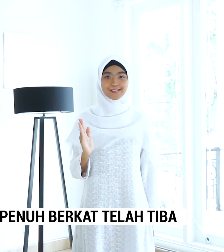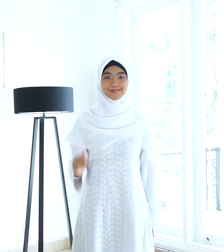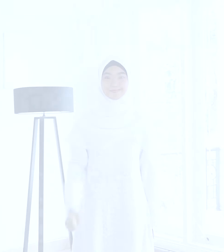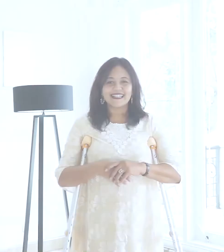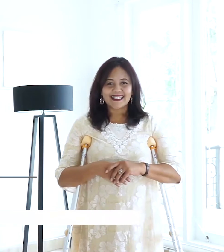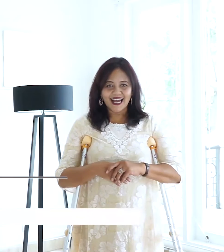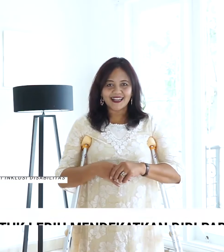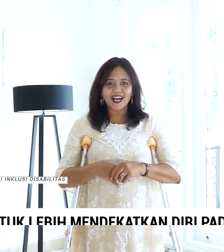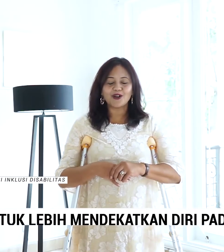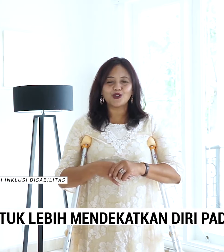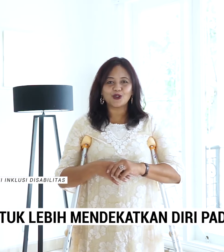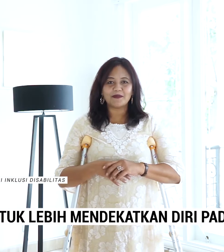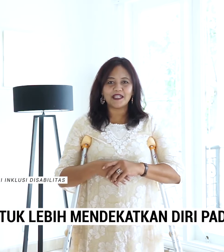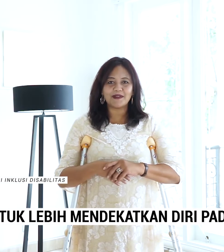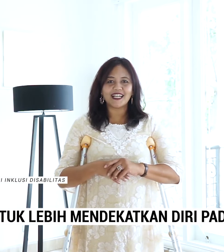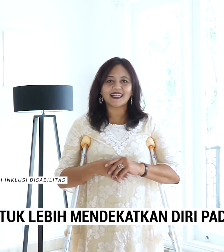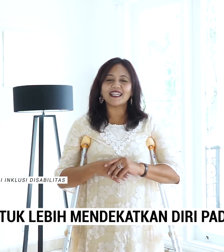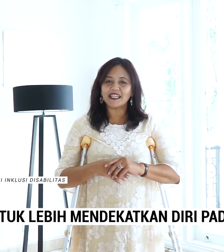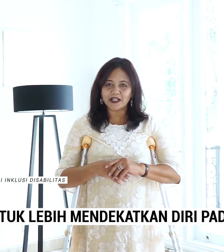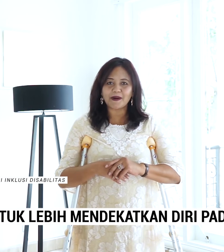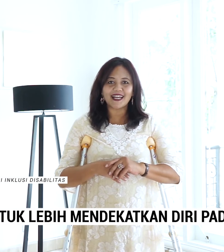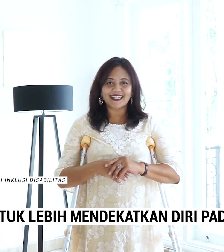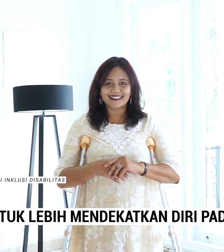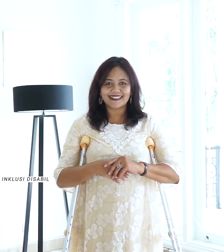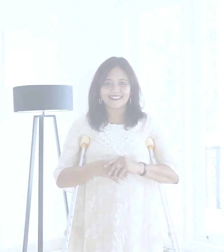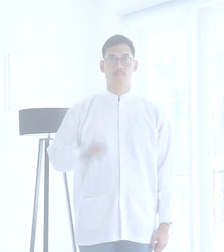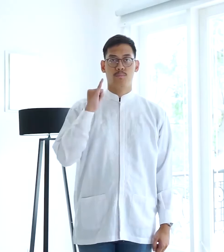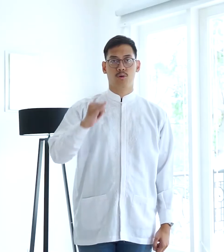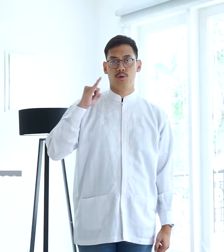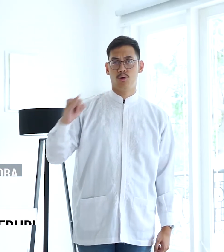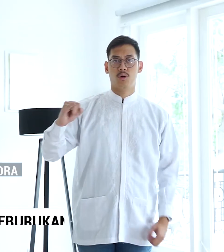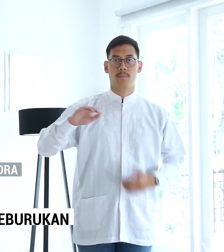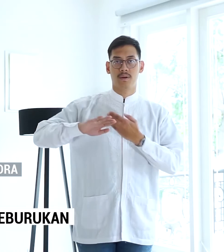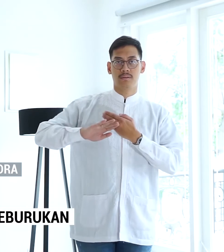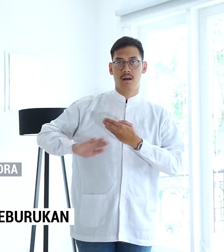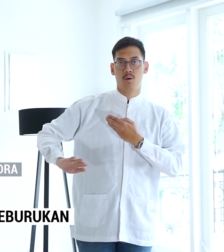Saatnya untuk lebih mendekatkan diri kepadanya Menjauhi keburukan